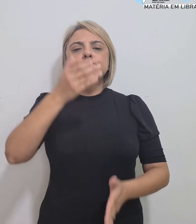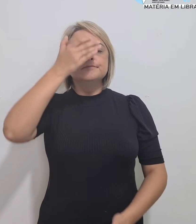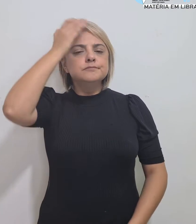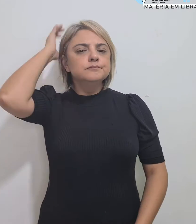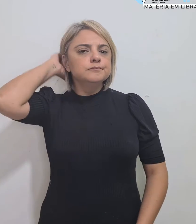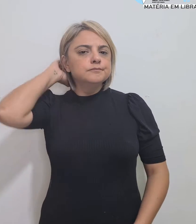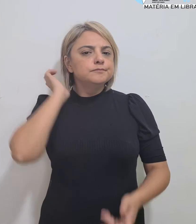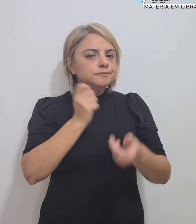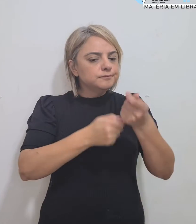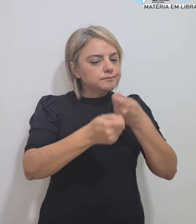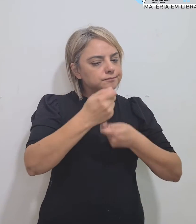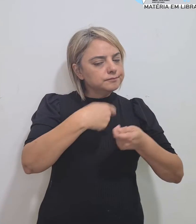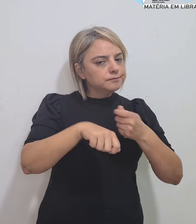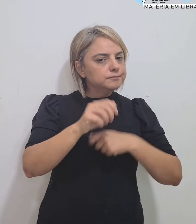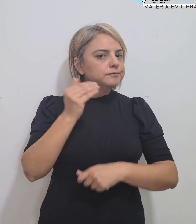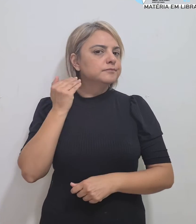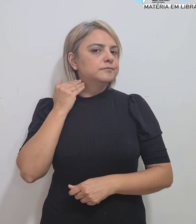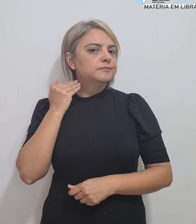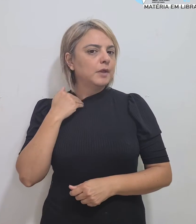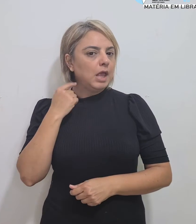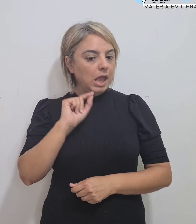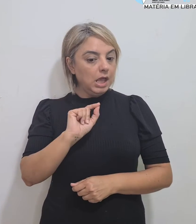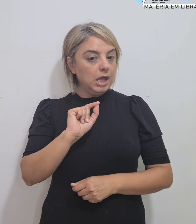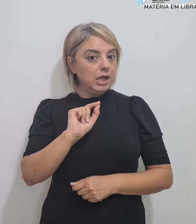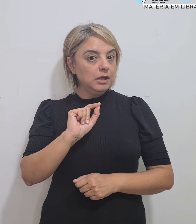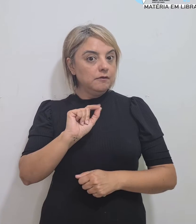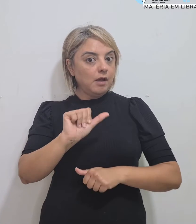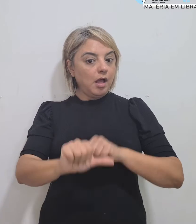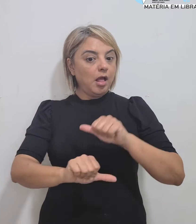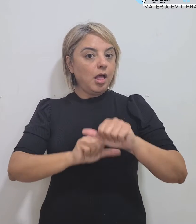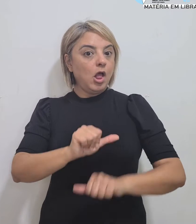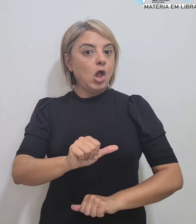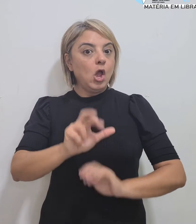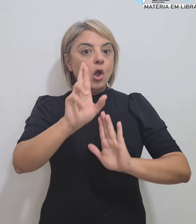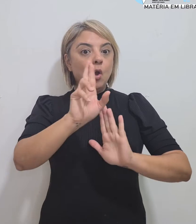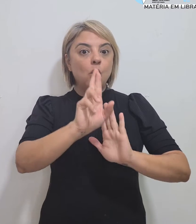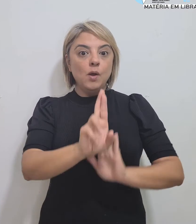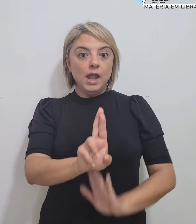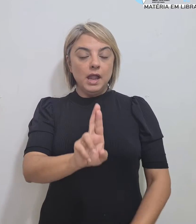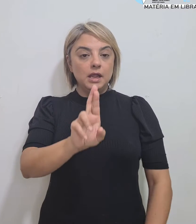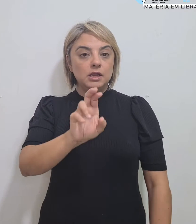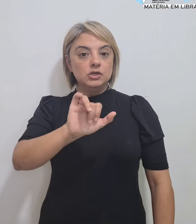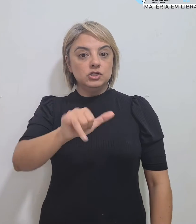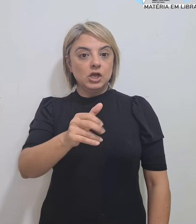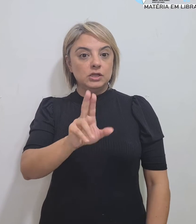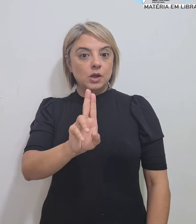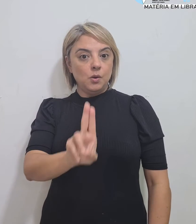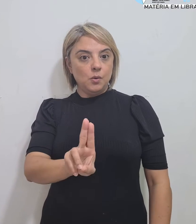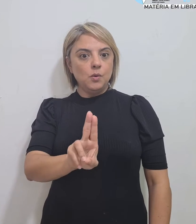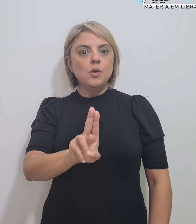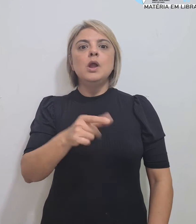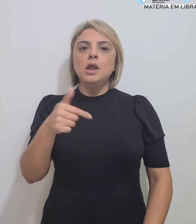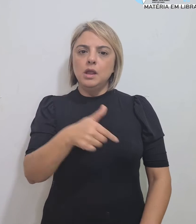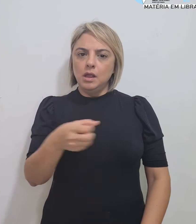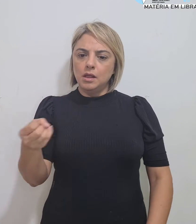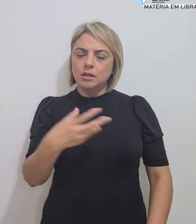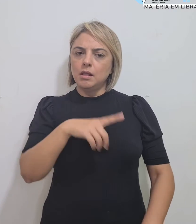ministro da Economia, o banqueiro Paulo Guedes, e que irão revogar o Regime Jurídico Único, o RJU, e os atuais